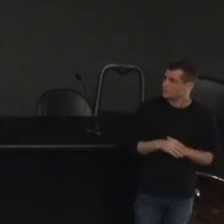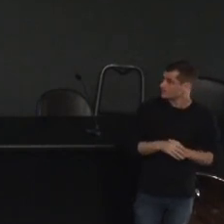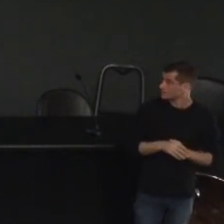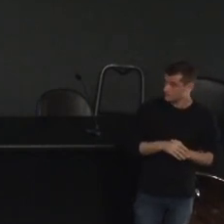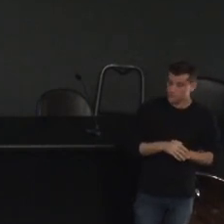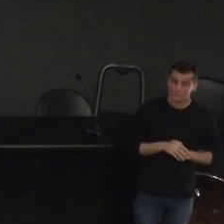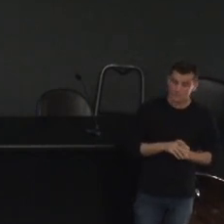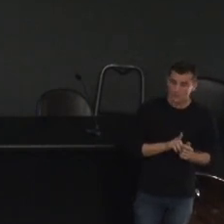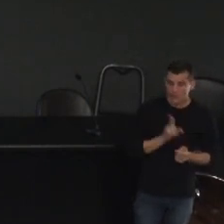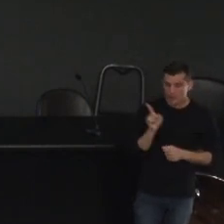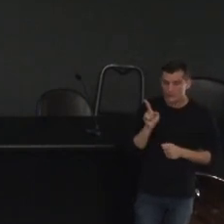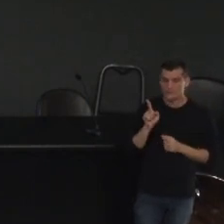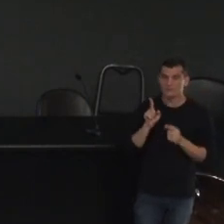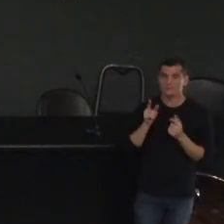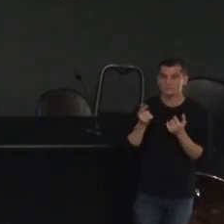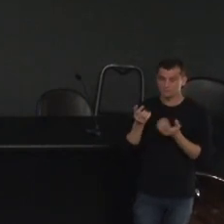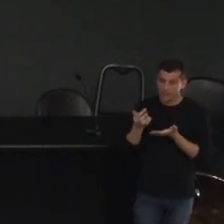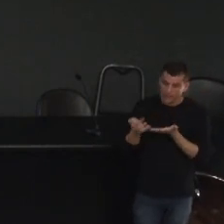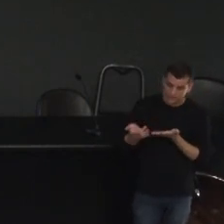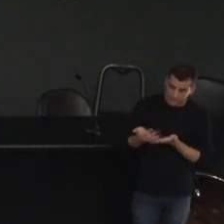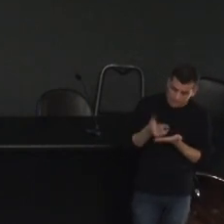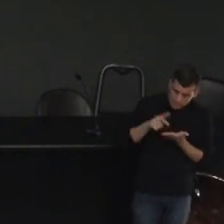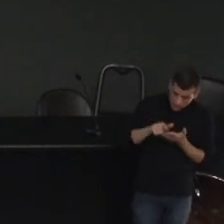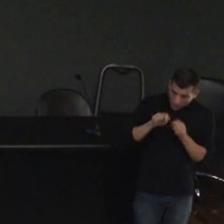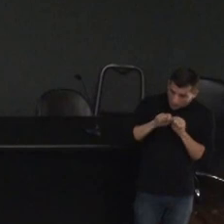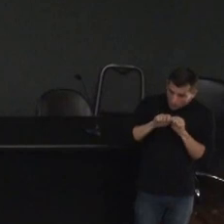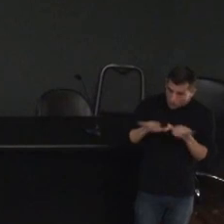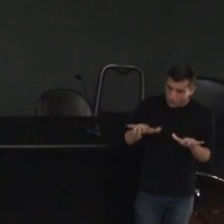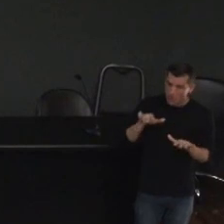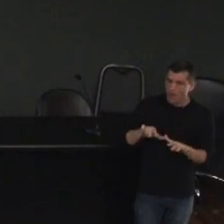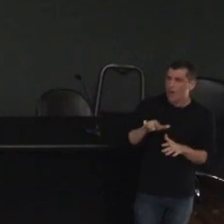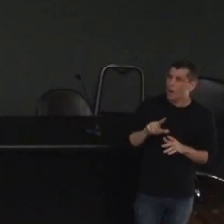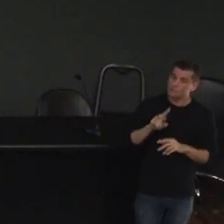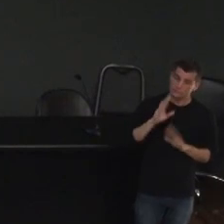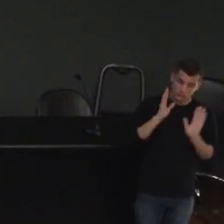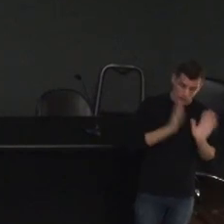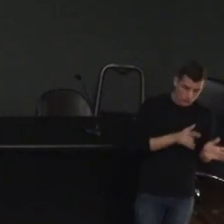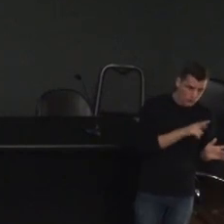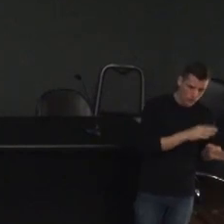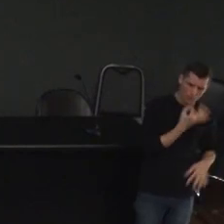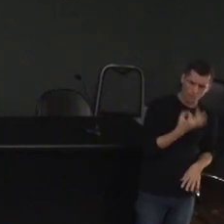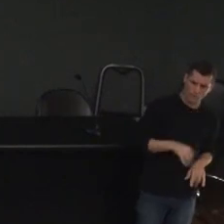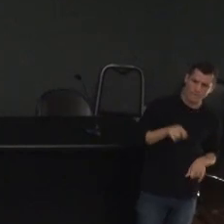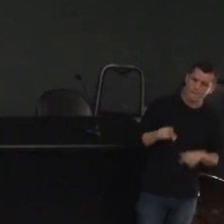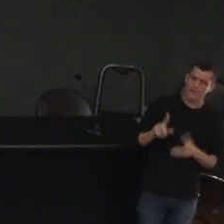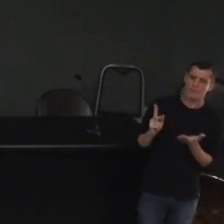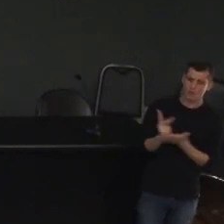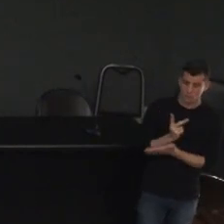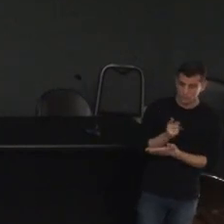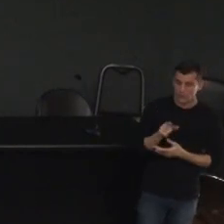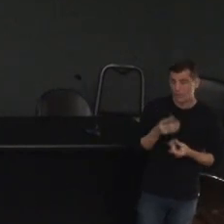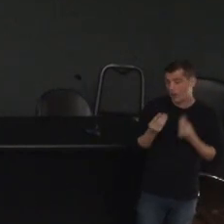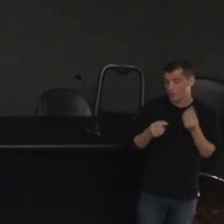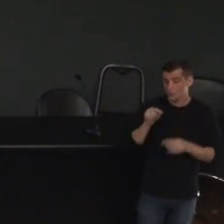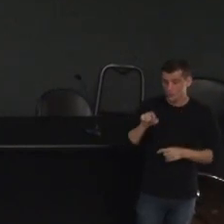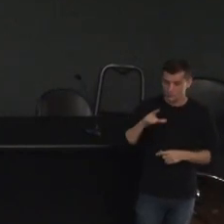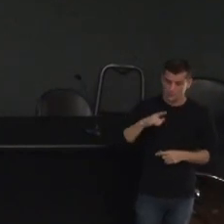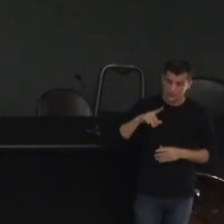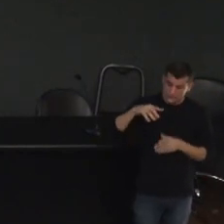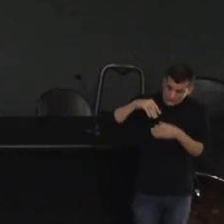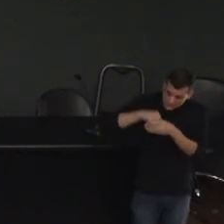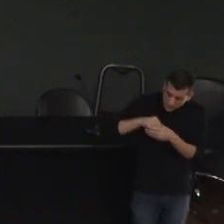que vazou que teve um incidente de segurança que se confirmou em acidente de segurança tiver lá dado e